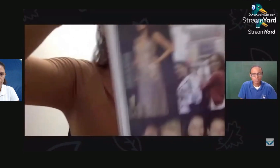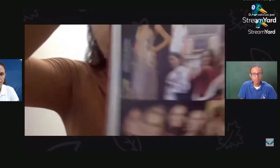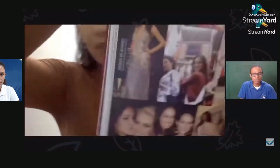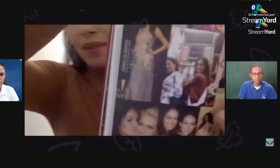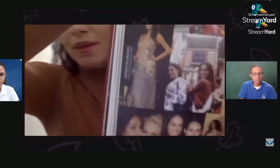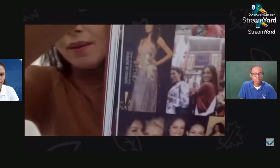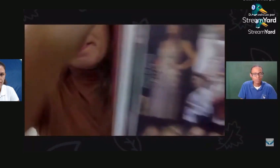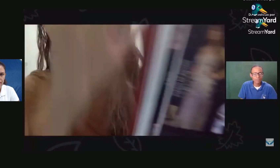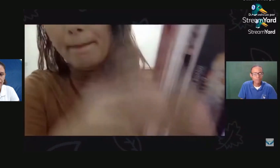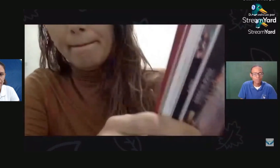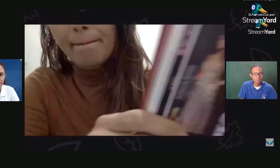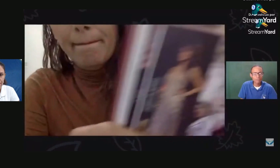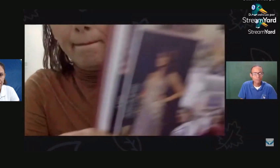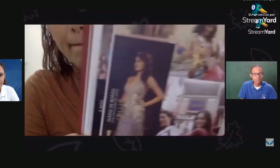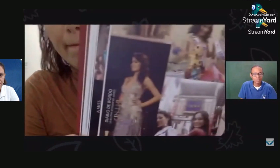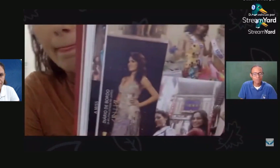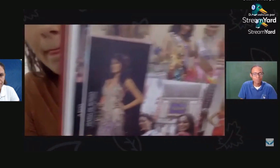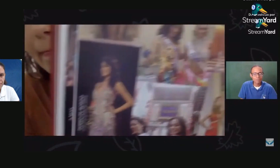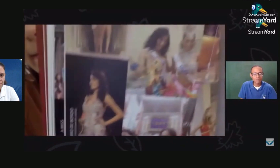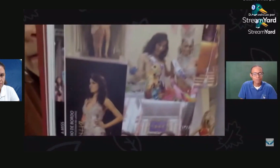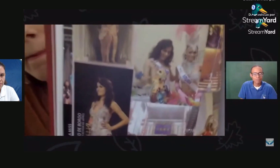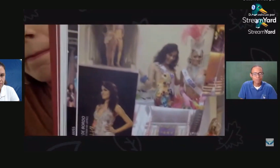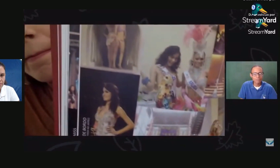Vou mostrar mais uma vez aqui.